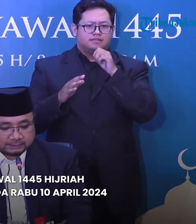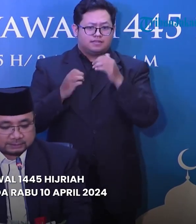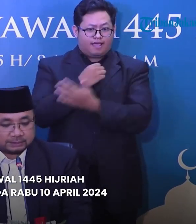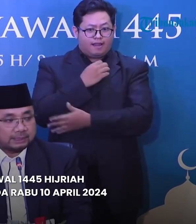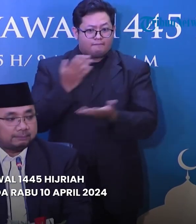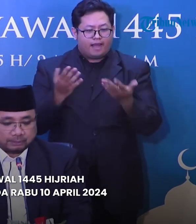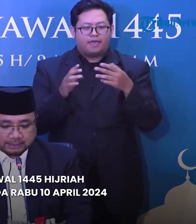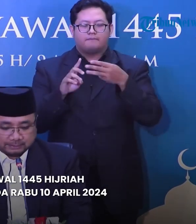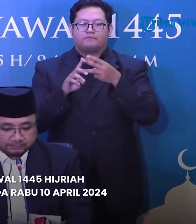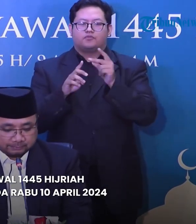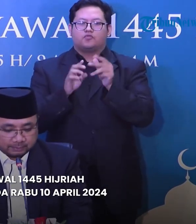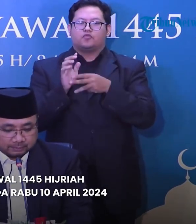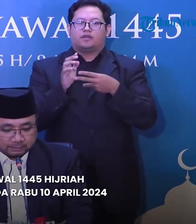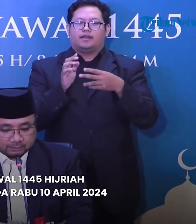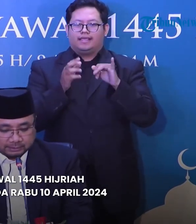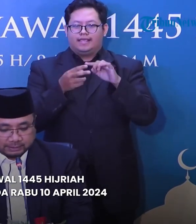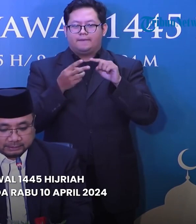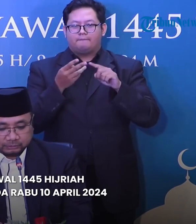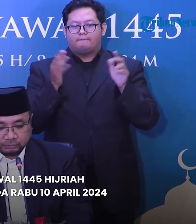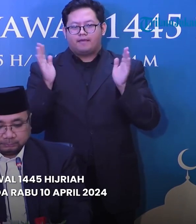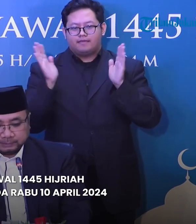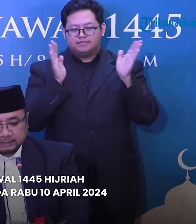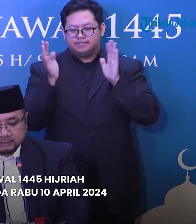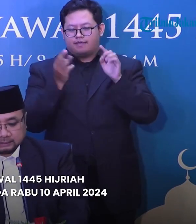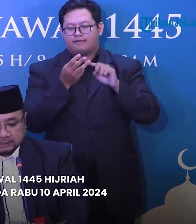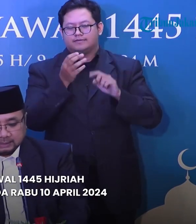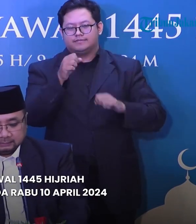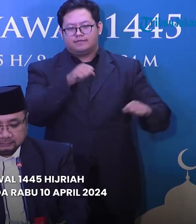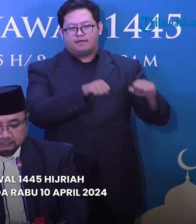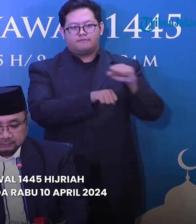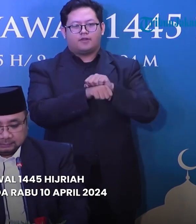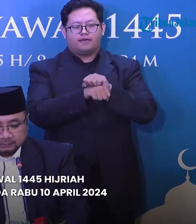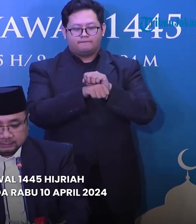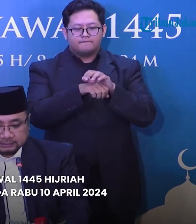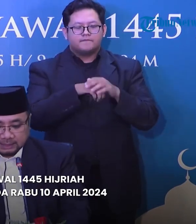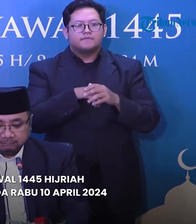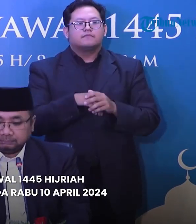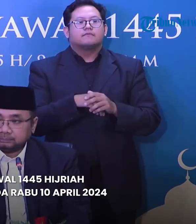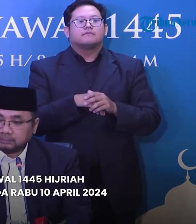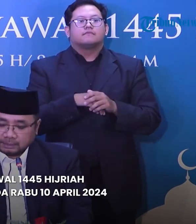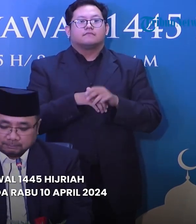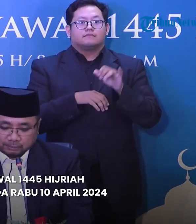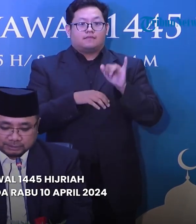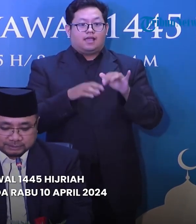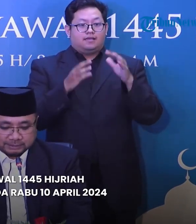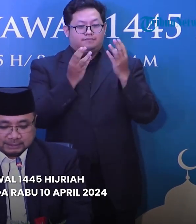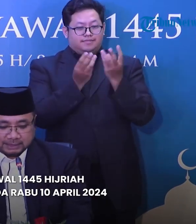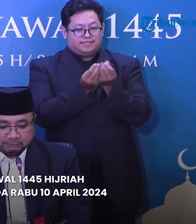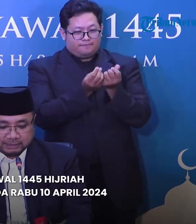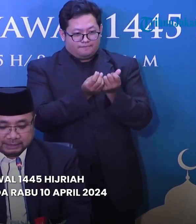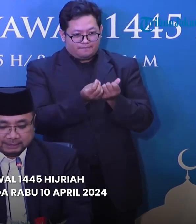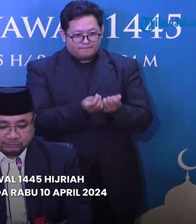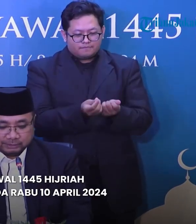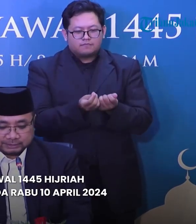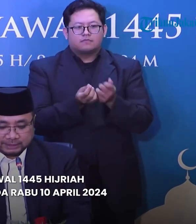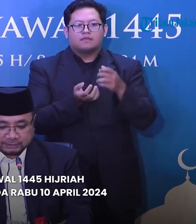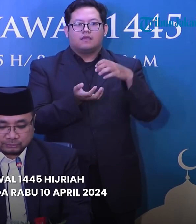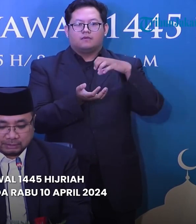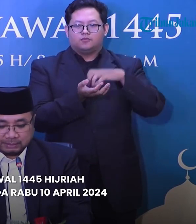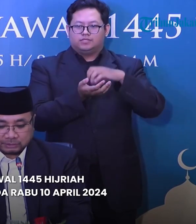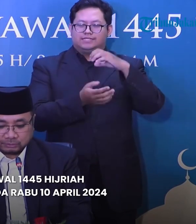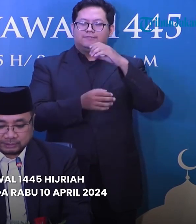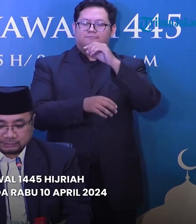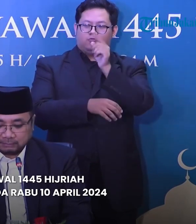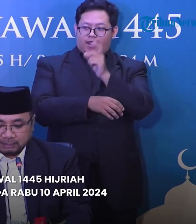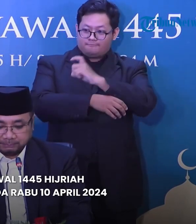dan Singapura oleh karena itu berdasarkan hisab posisi Hilal wilayah Indonesia yang sudah